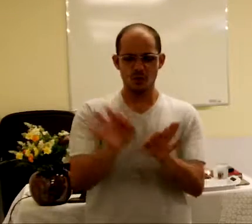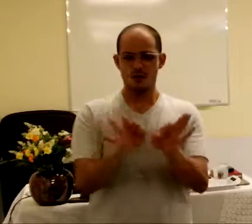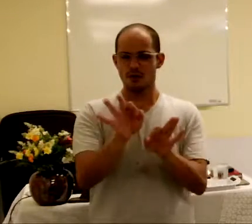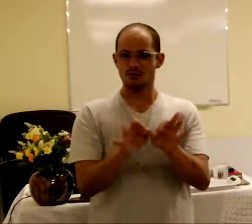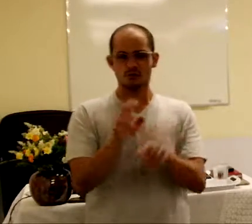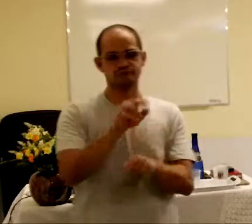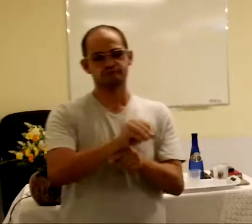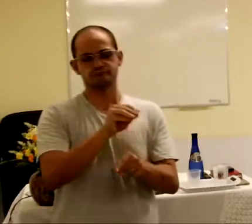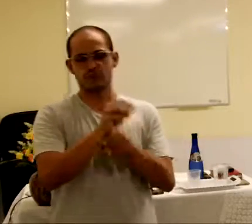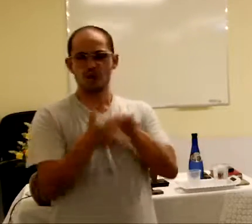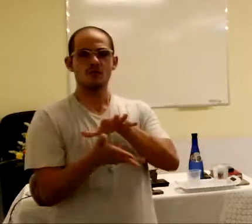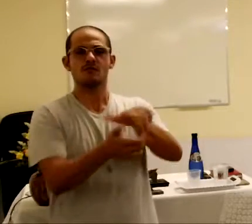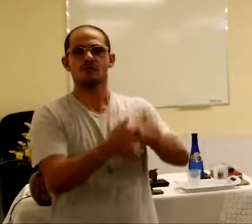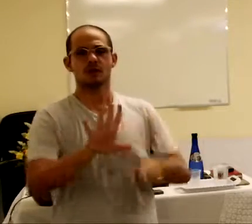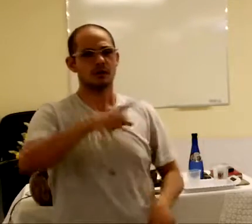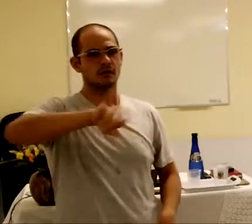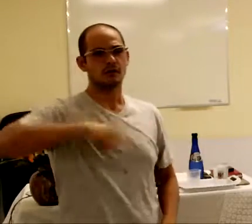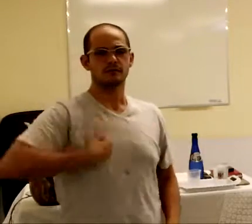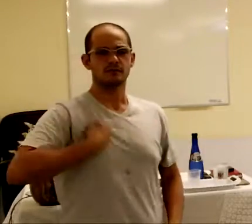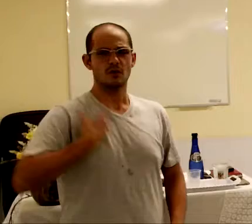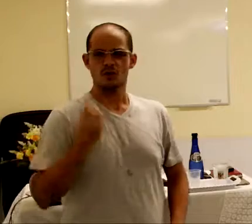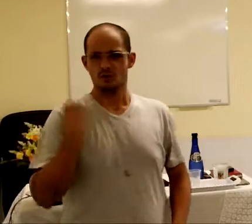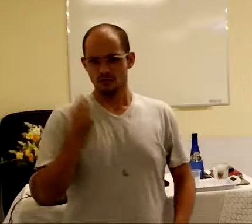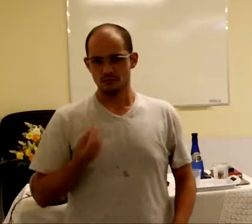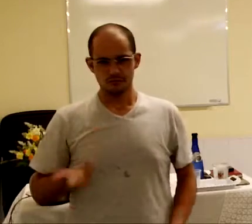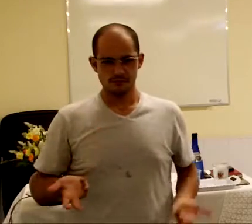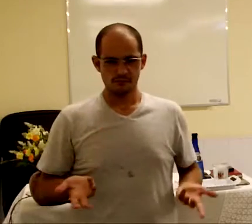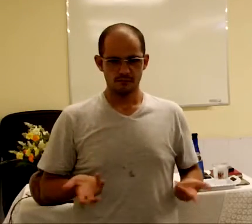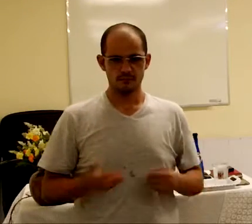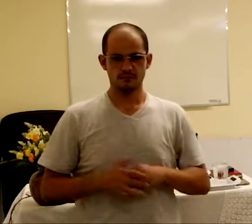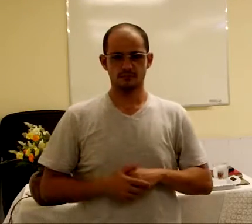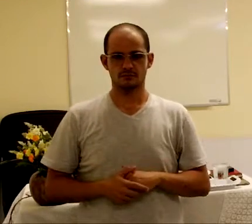seria inviável a existência do universo. Né?